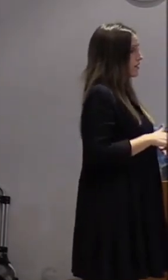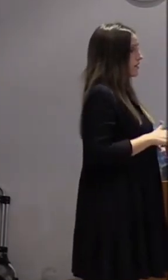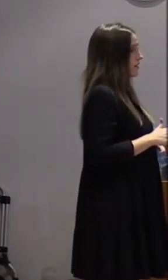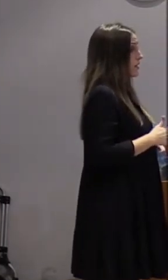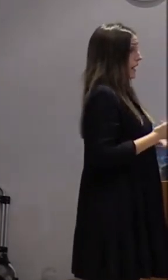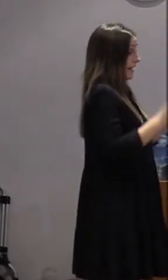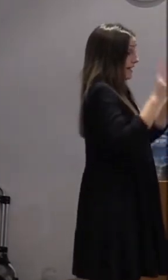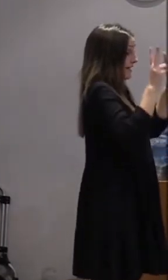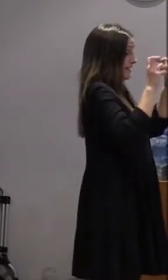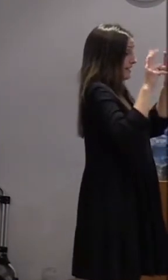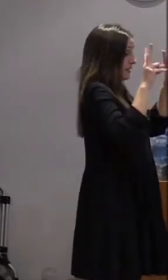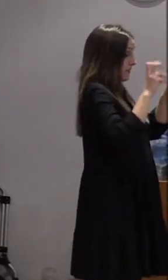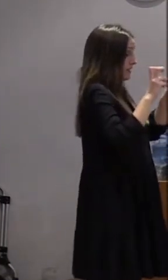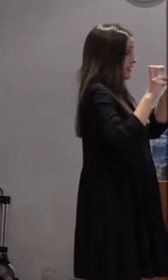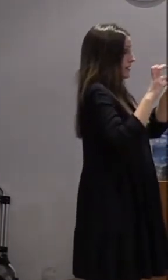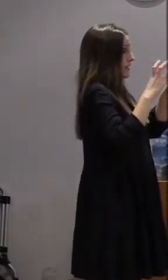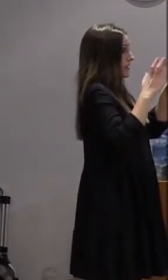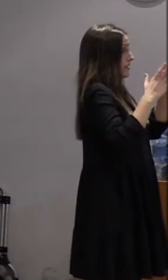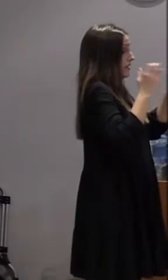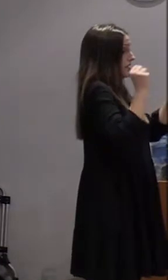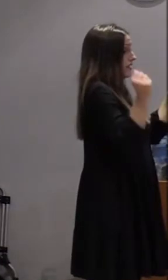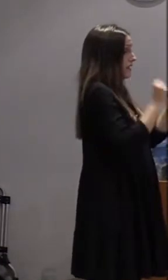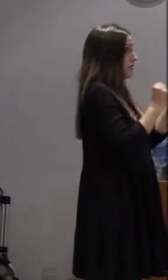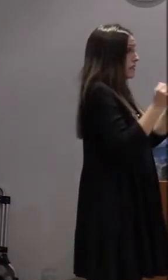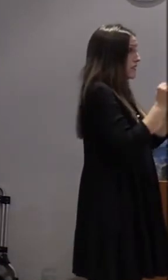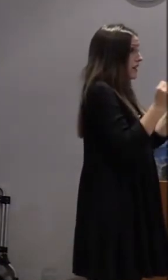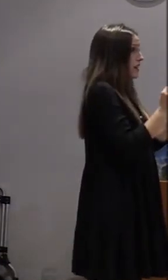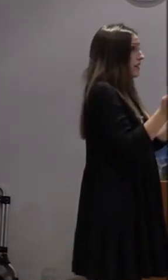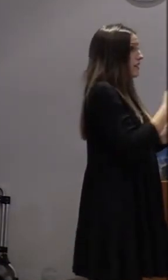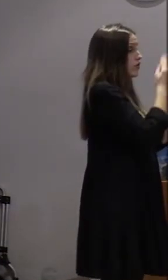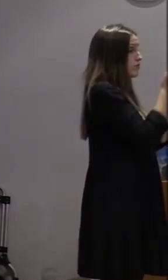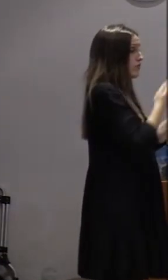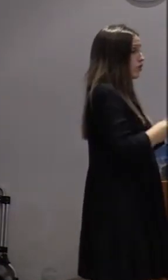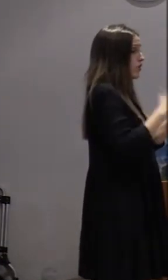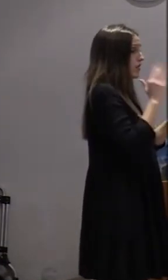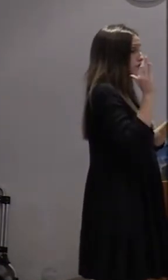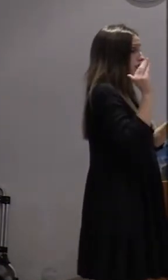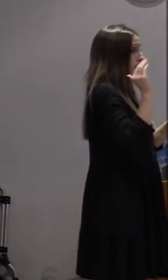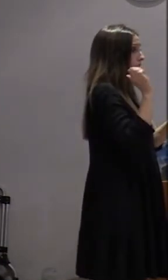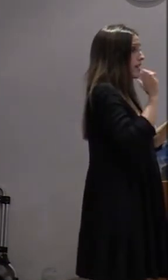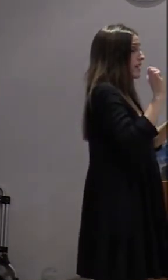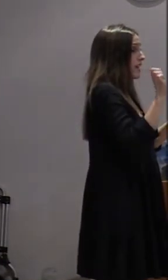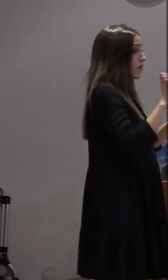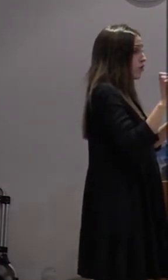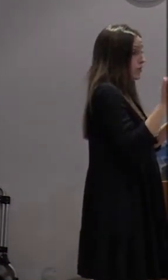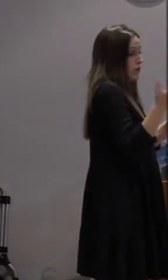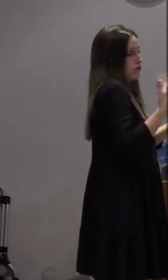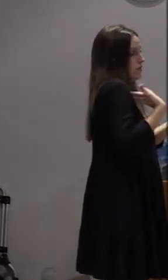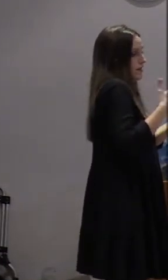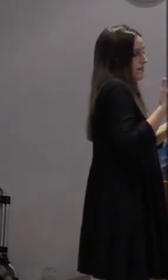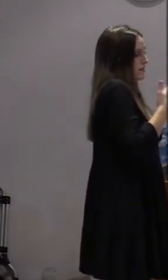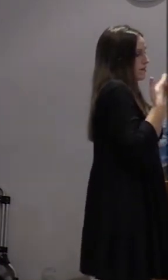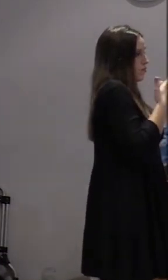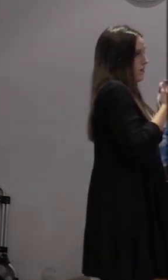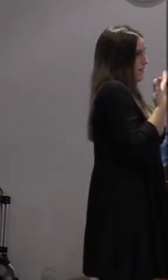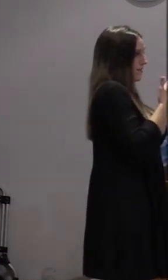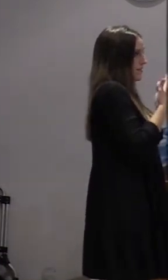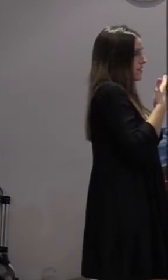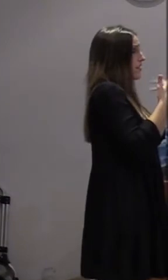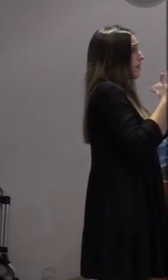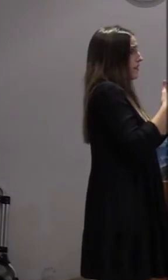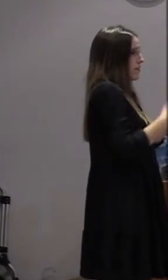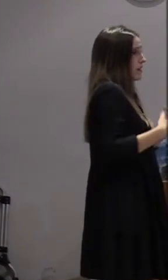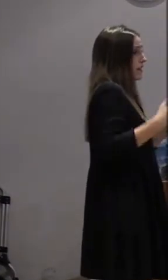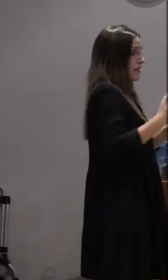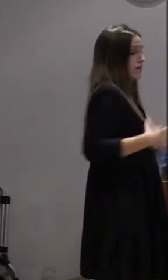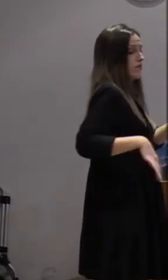las temáticas invernales en los pintores europeos de las diferentes escuelas, hay una buena correlación con los